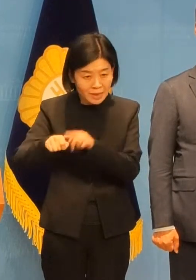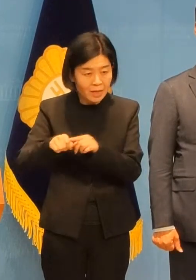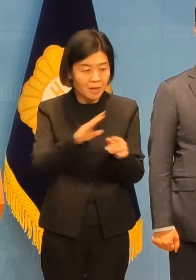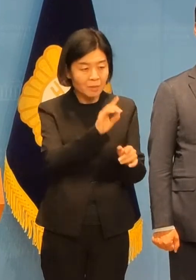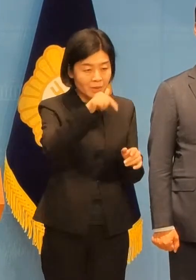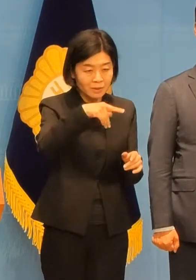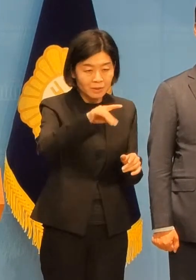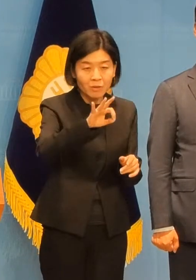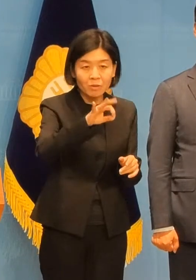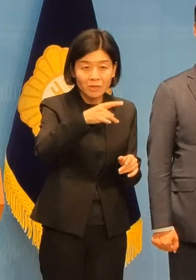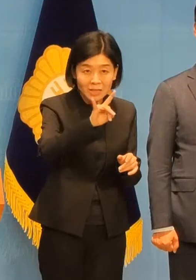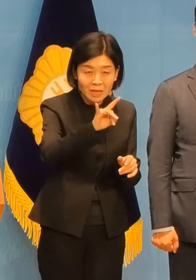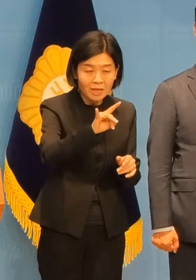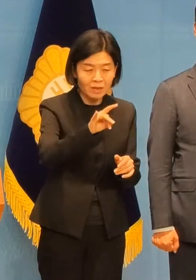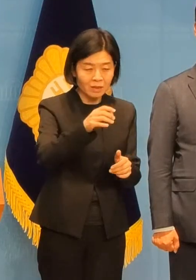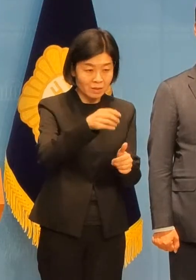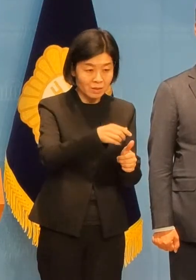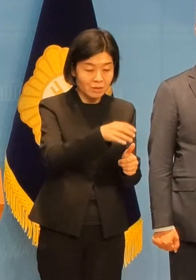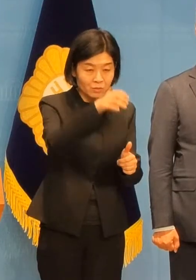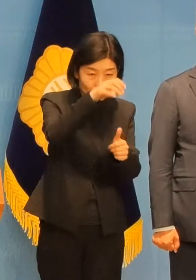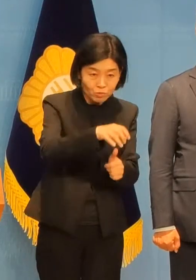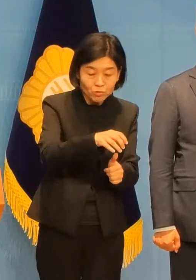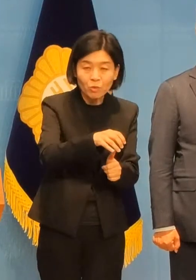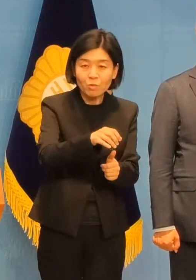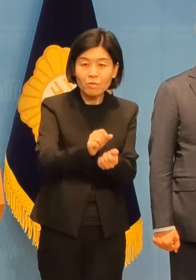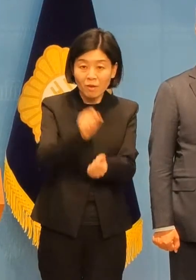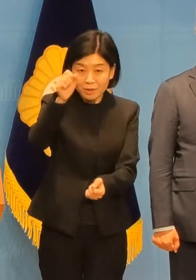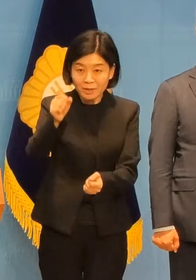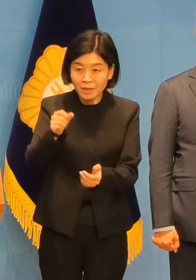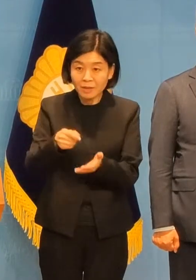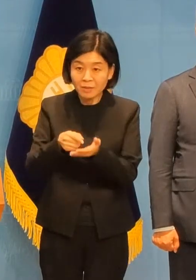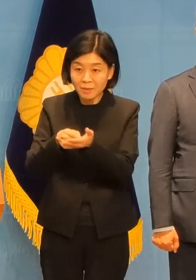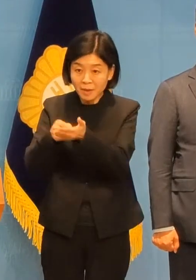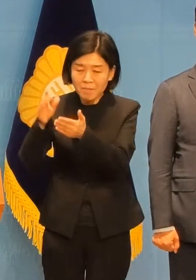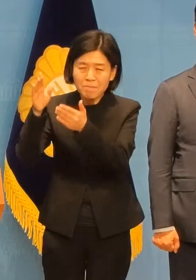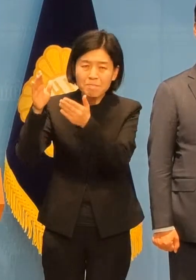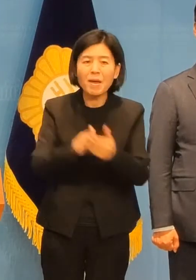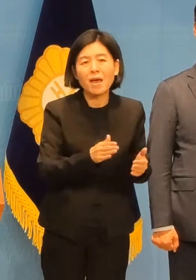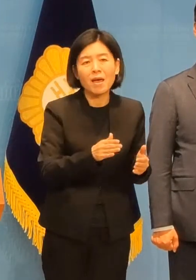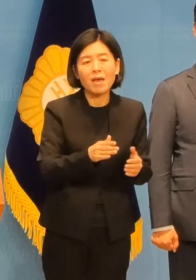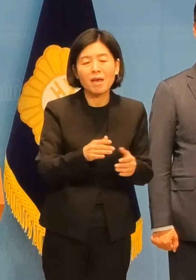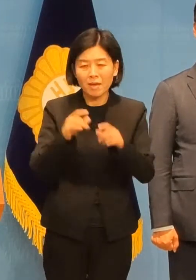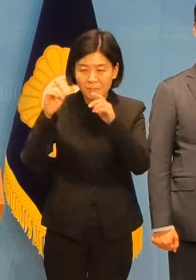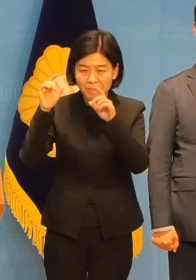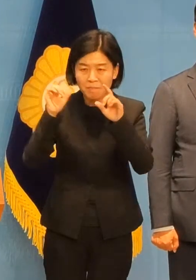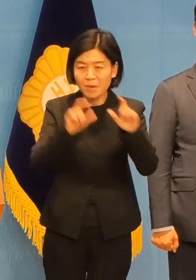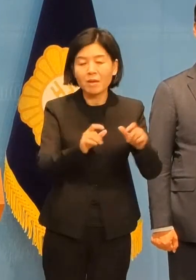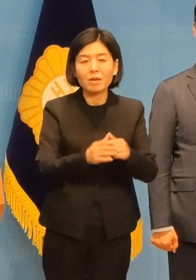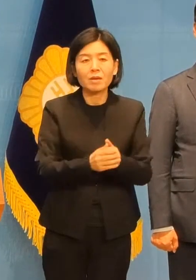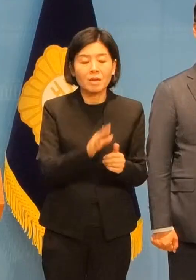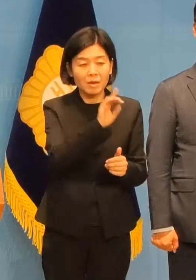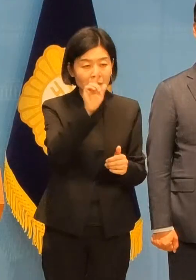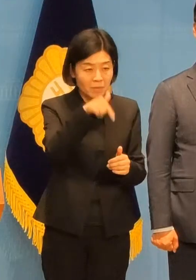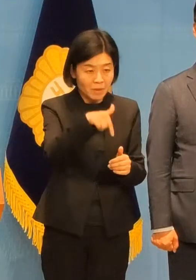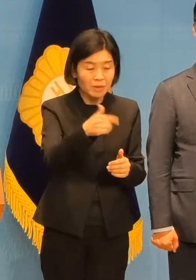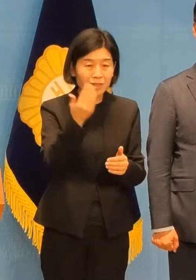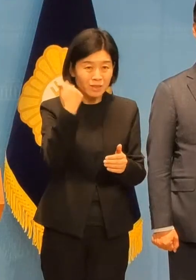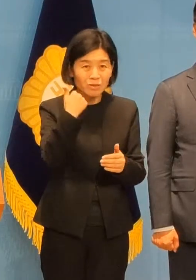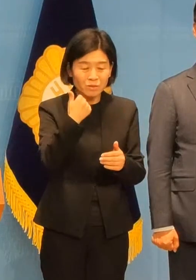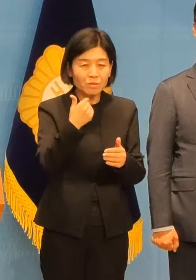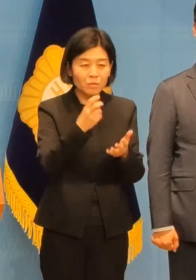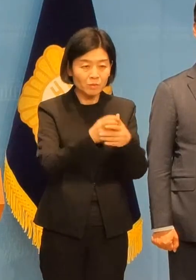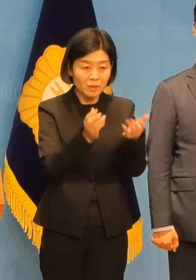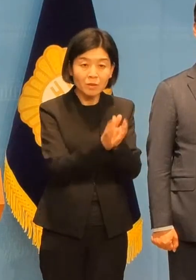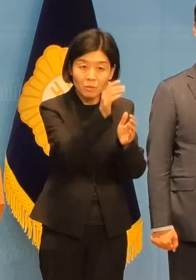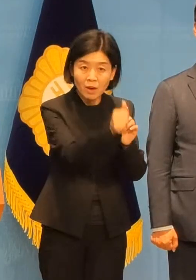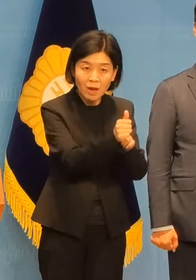법무부 장관에 대한 구속영장 기각 결정을 내렸습니다. 박성재 전 장관에 대한 반복된